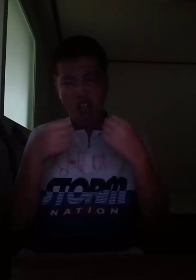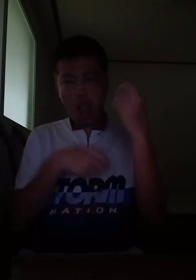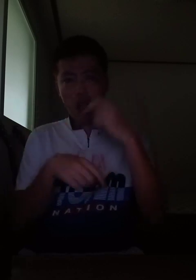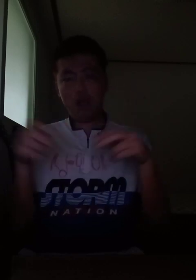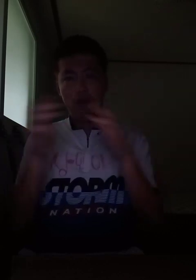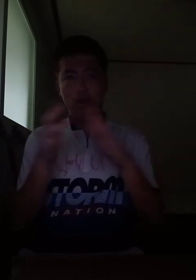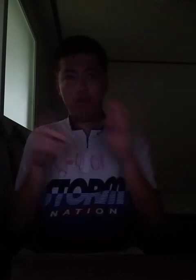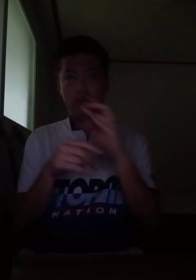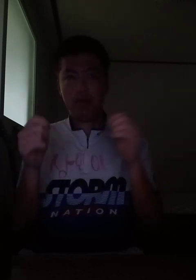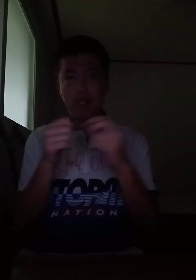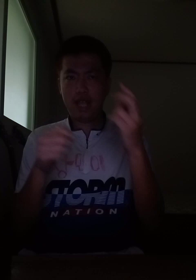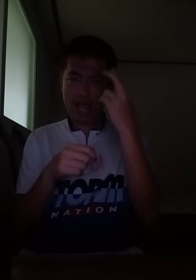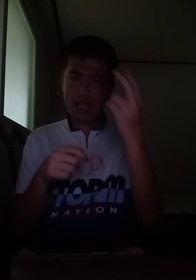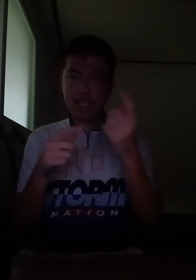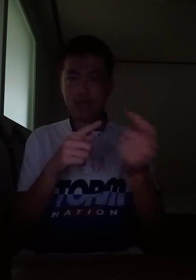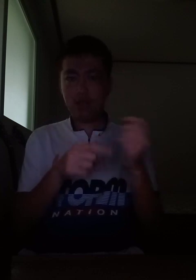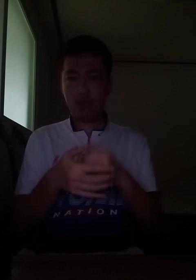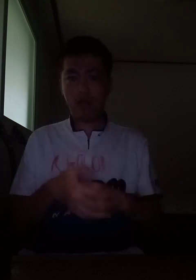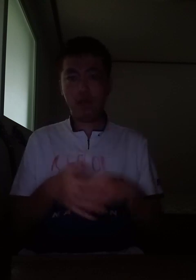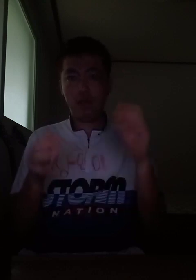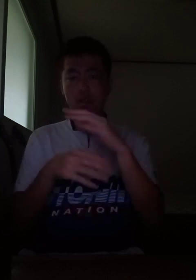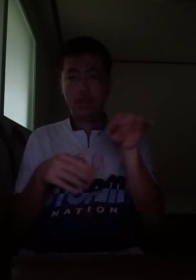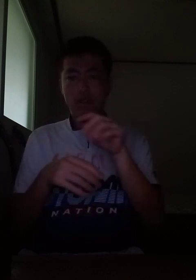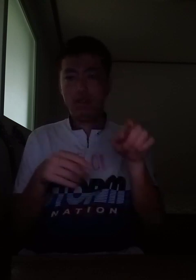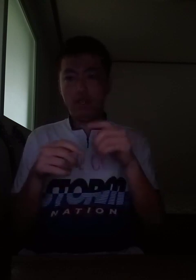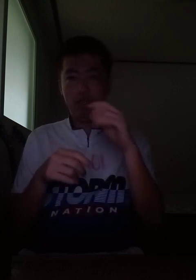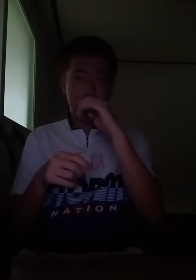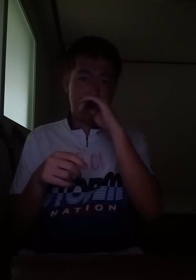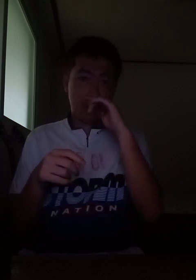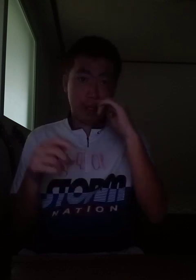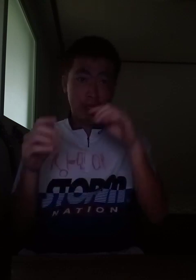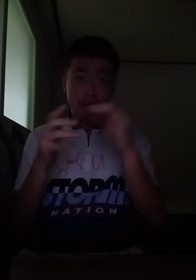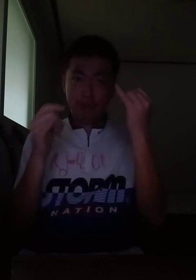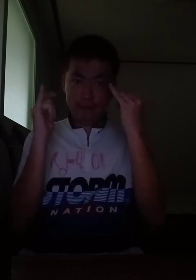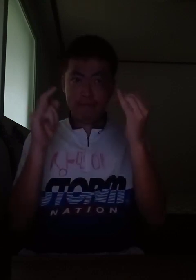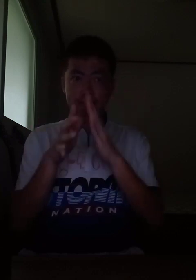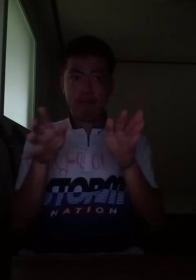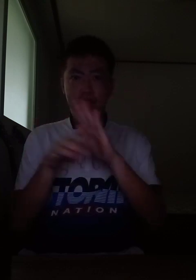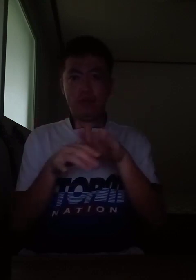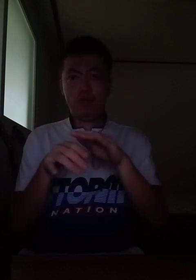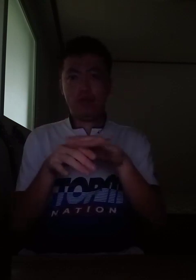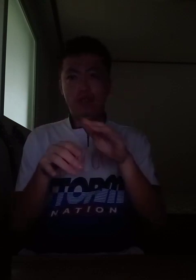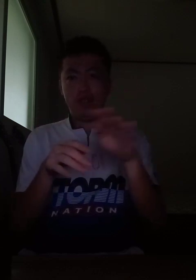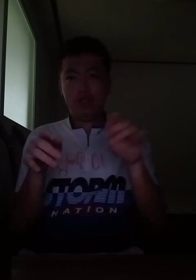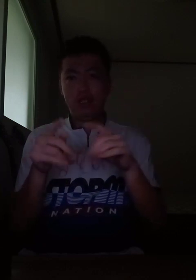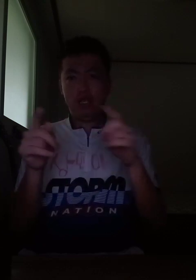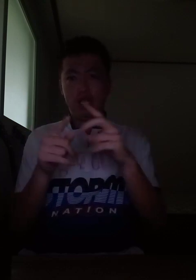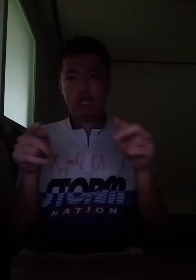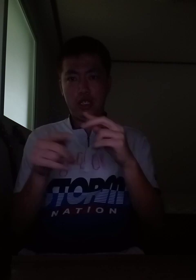여성을 폭행해 다치게 했고 비명을 들은 시민이 경찰에 신고해 A씨는 공중화장실 인근에서